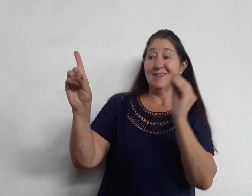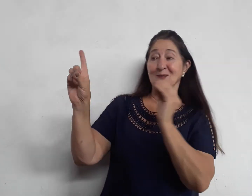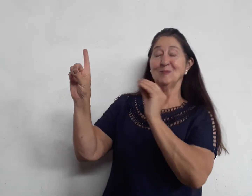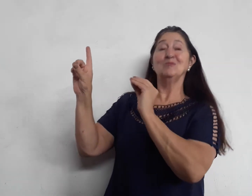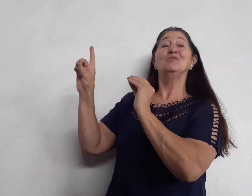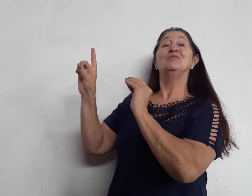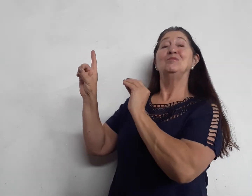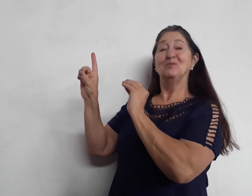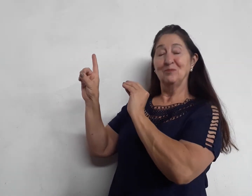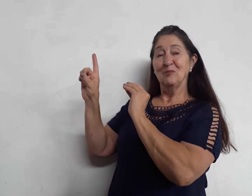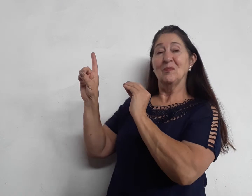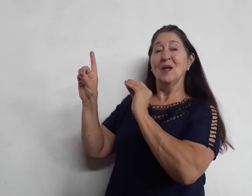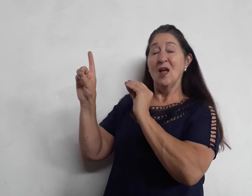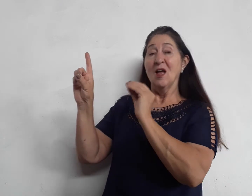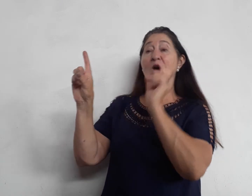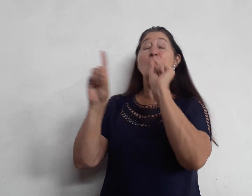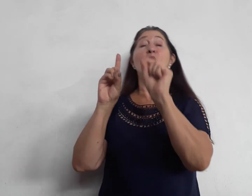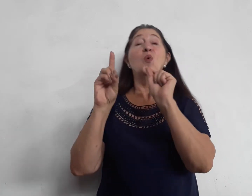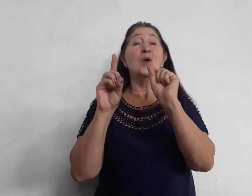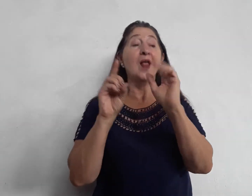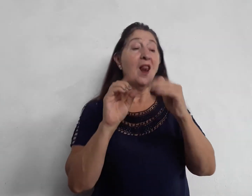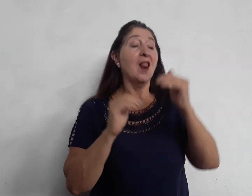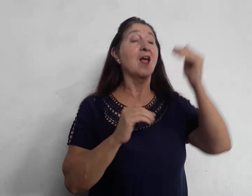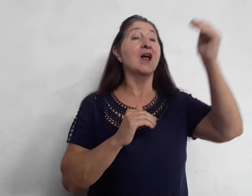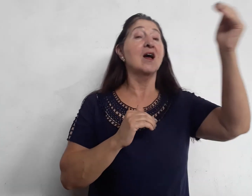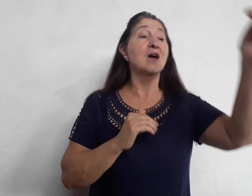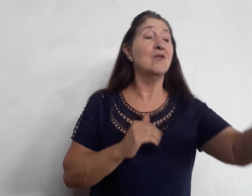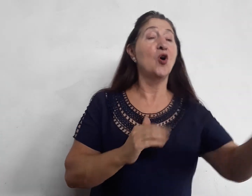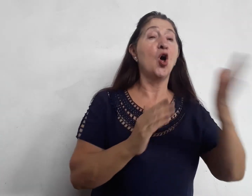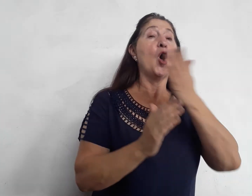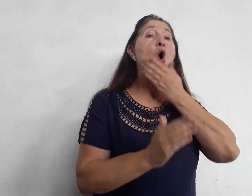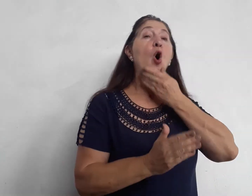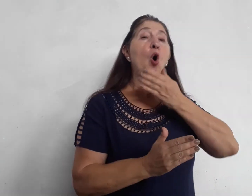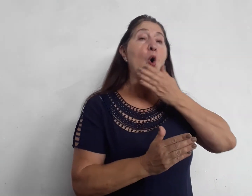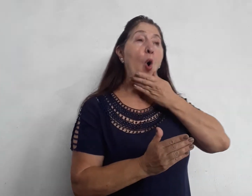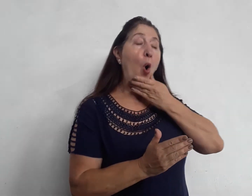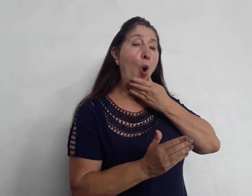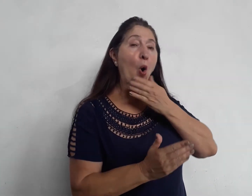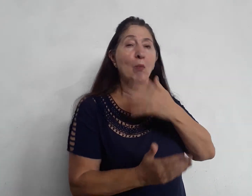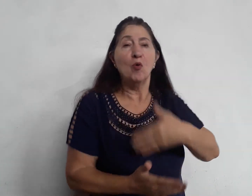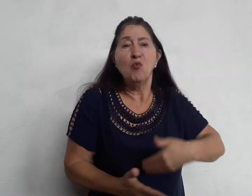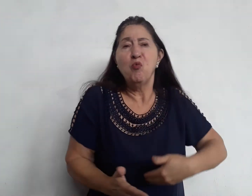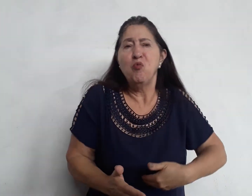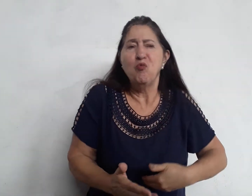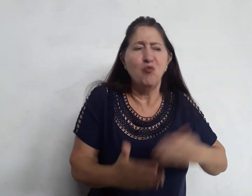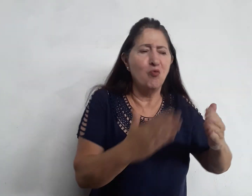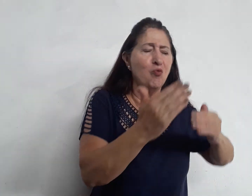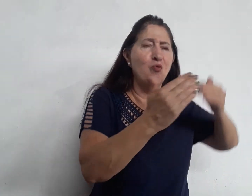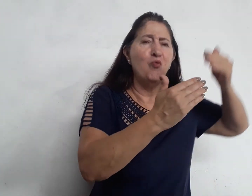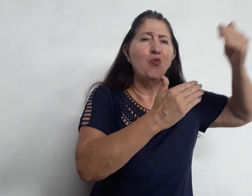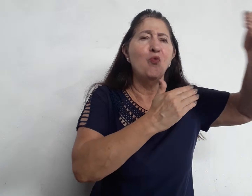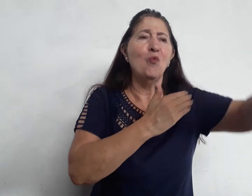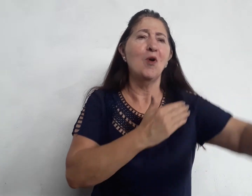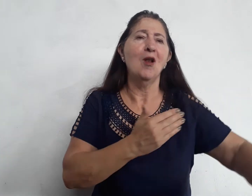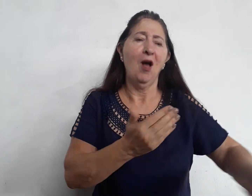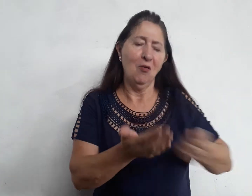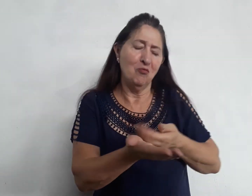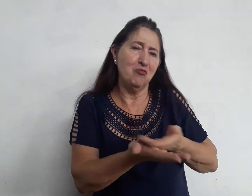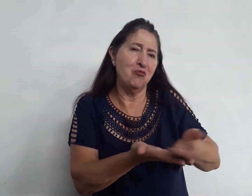que tinha alguém à sua porta para matar a fome com as sobras que caíam da sua mesa. Que pena que